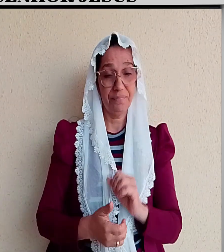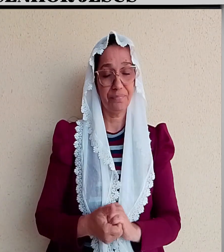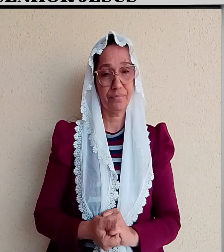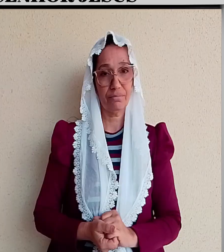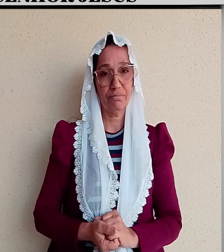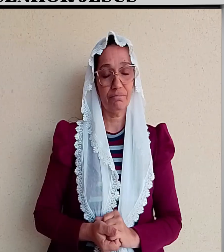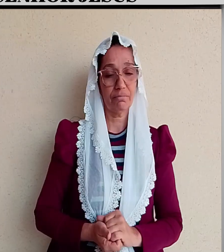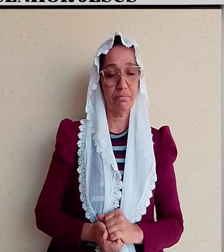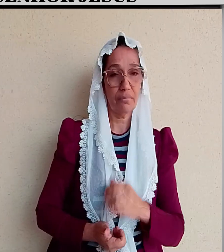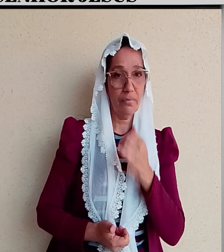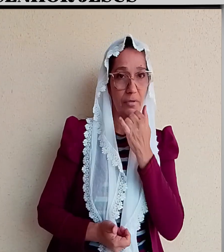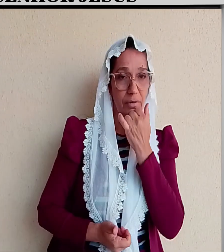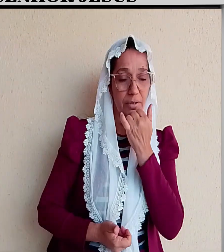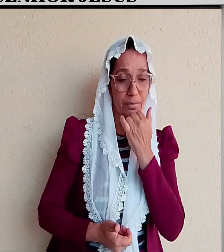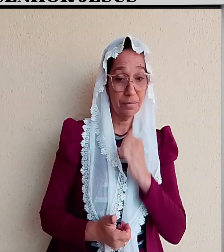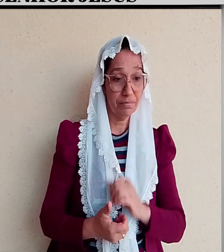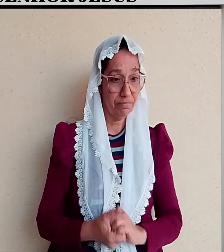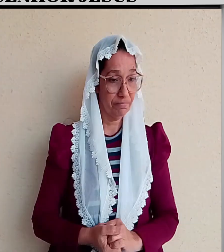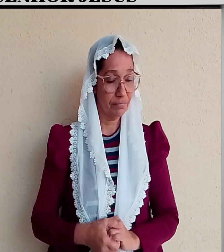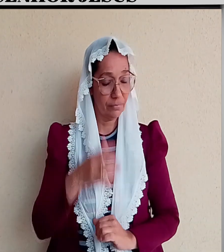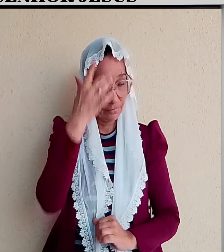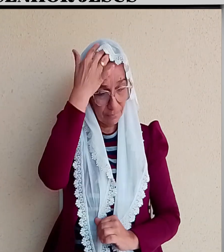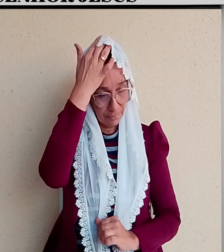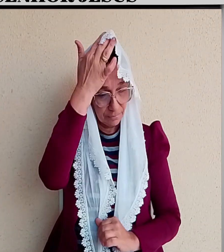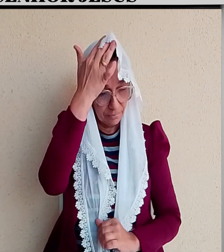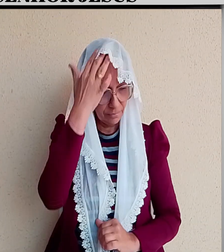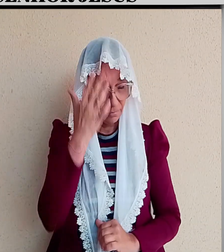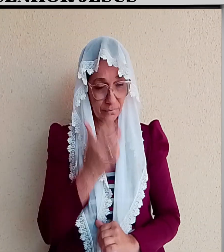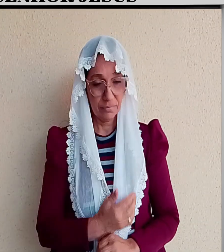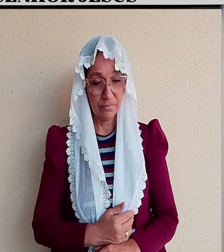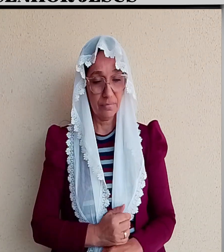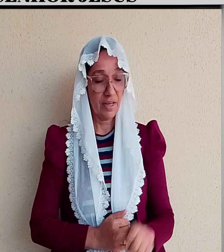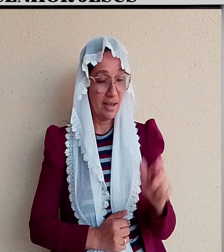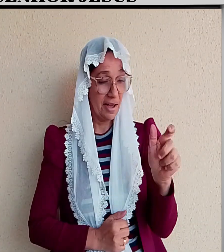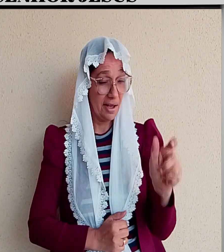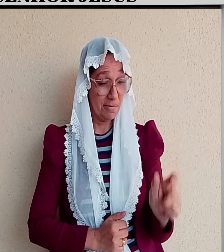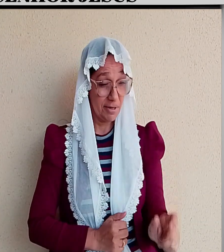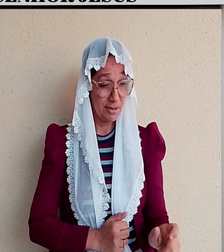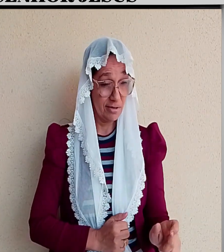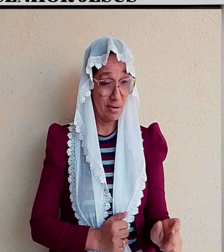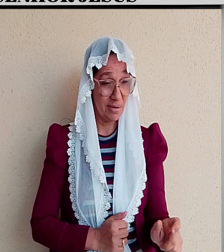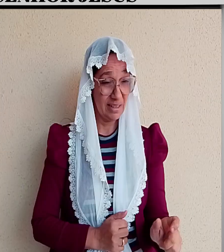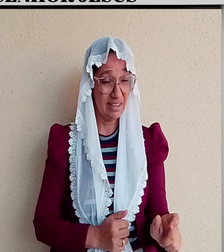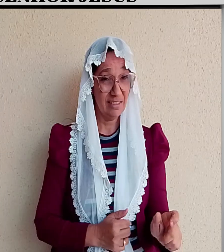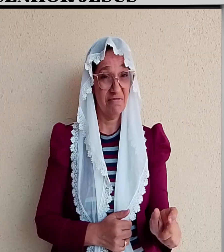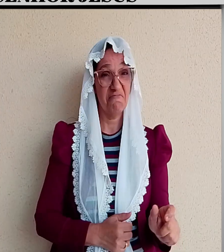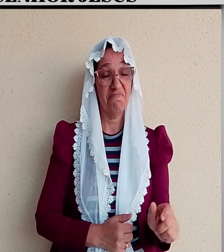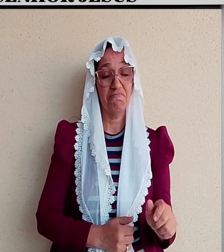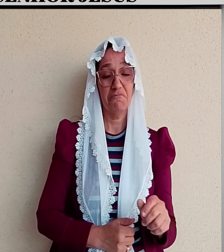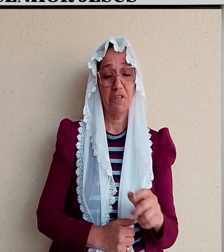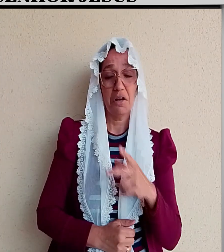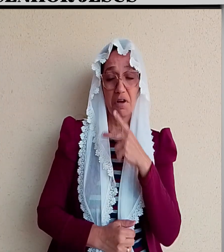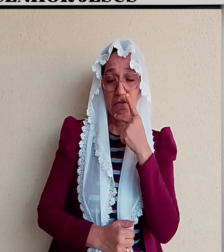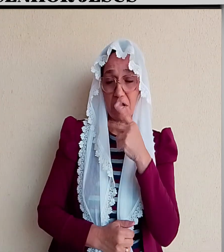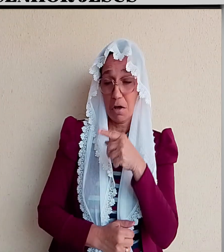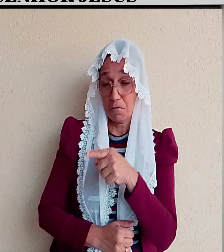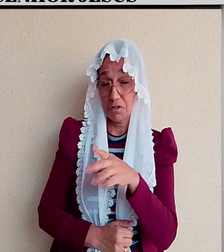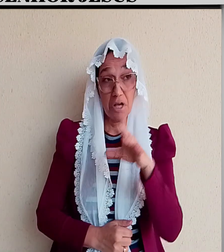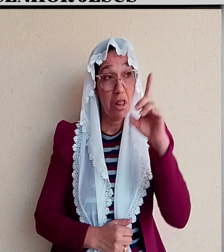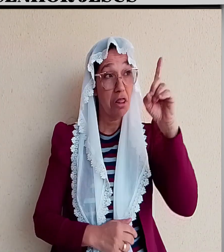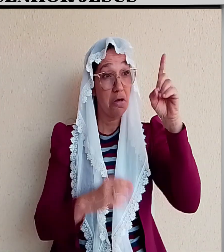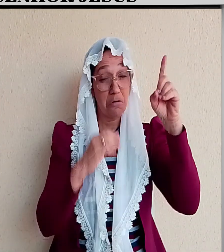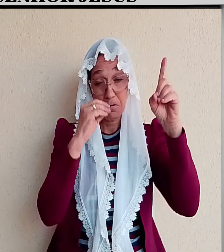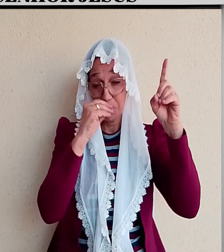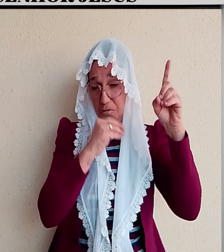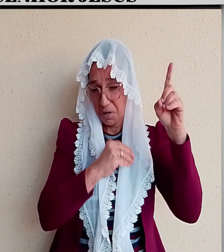Cristo, quem é esse arcanjo Miguel que você anuncia tanto. Aleluia. Eu entrego, aleluia, a minha espada. Eu jogo fora a minha